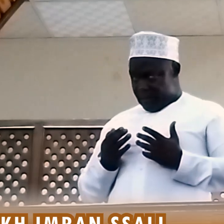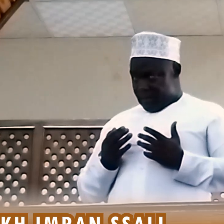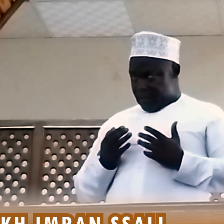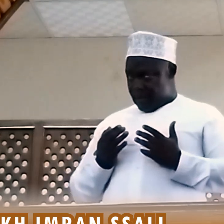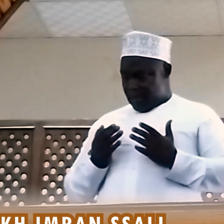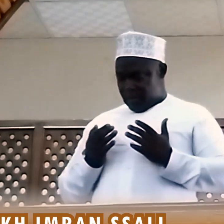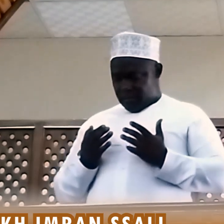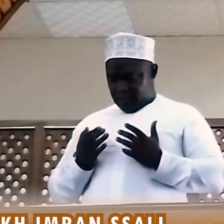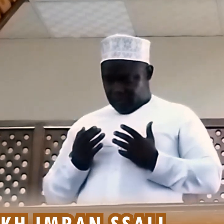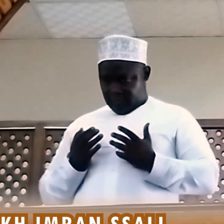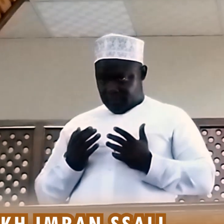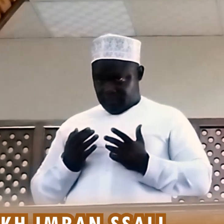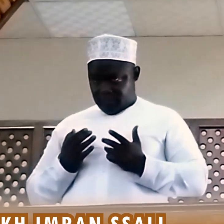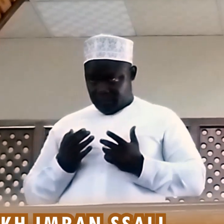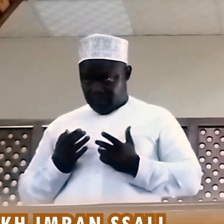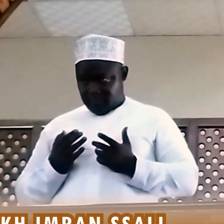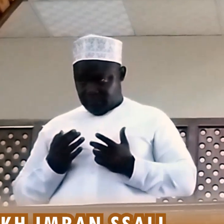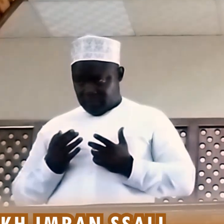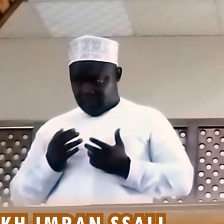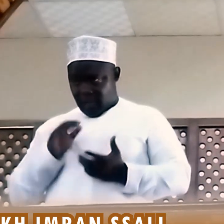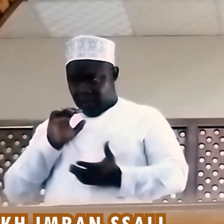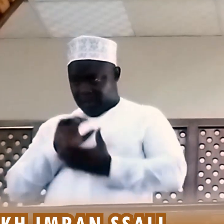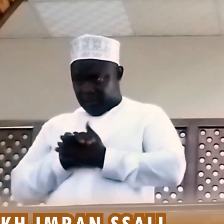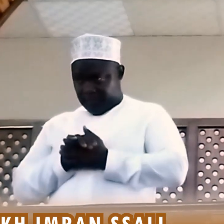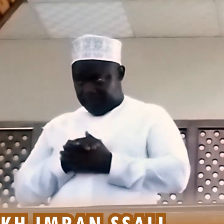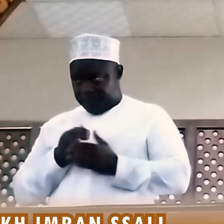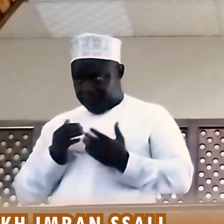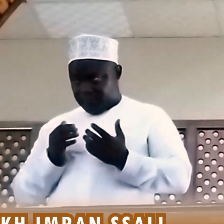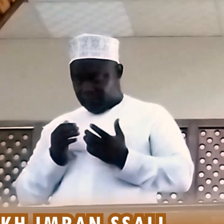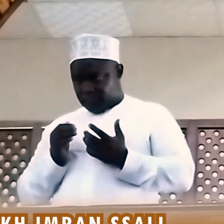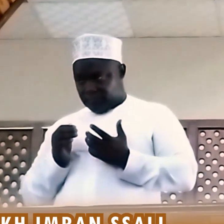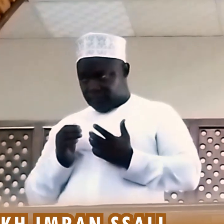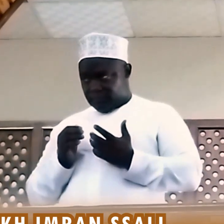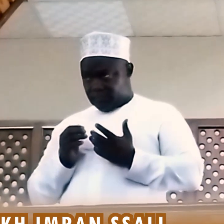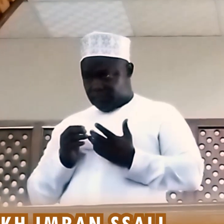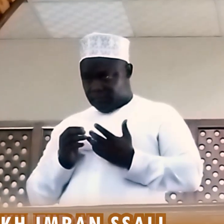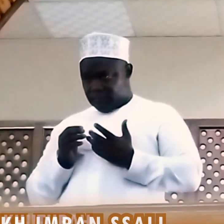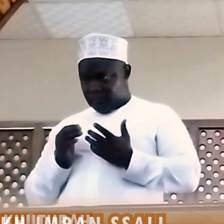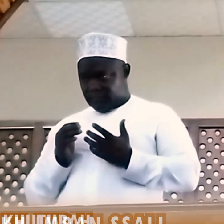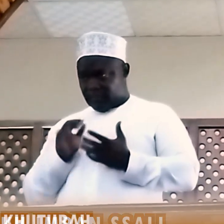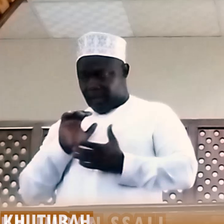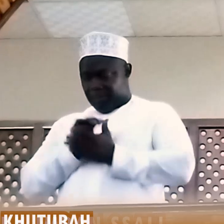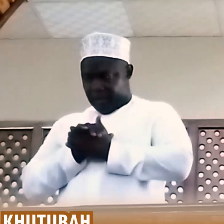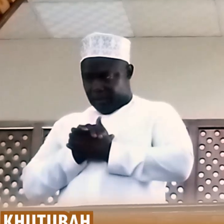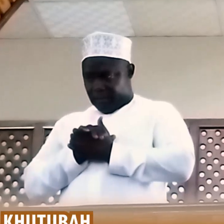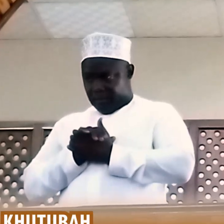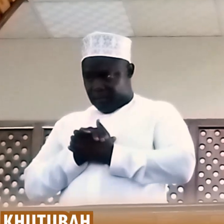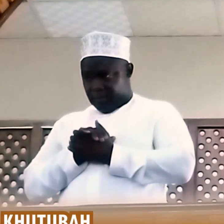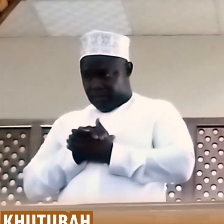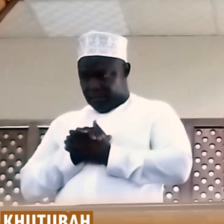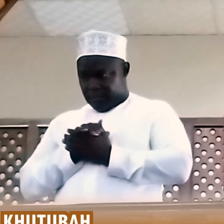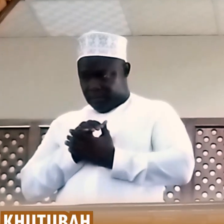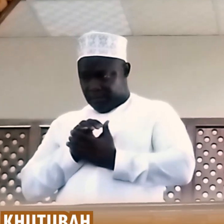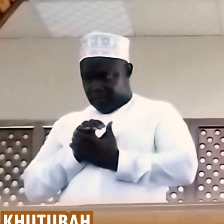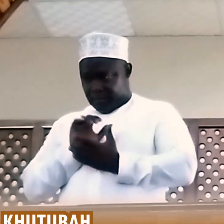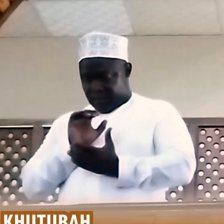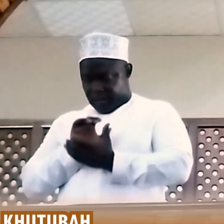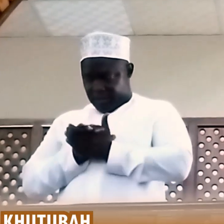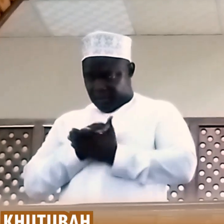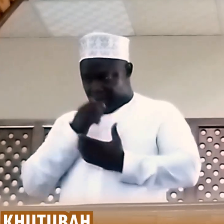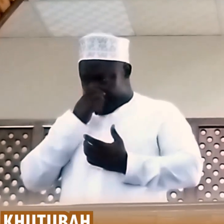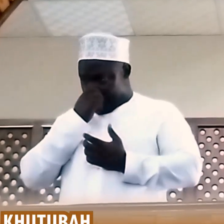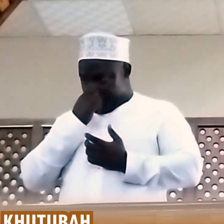إلا فرجته ولا عسيرا إلا يسرته ولا فقيرا إلا أغنيت ولا مريضا إلا